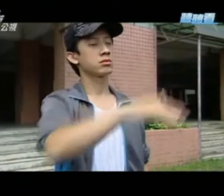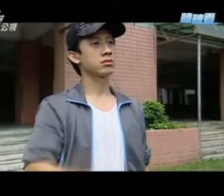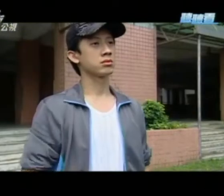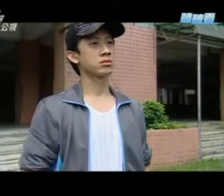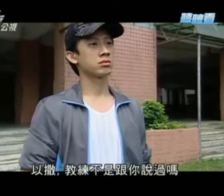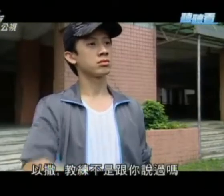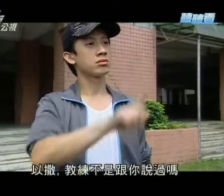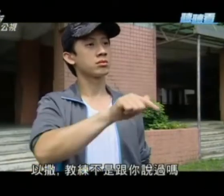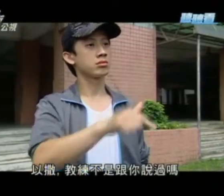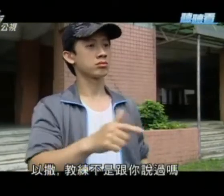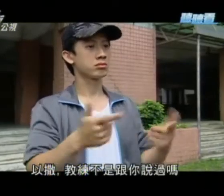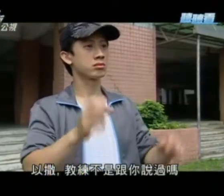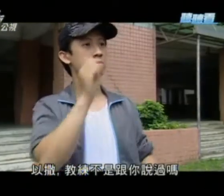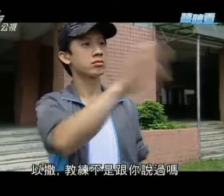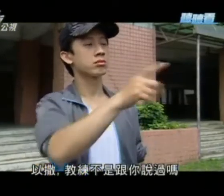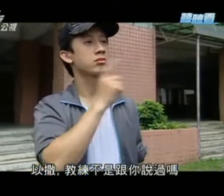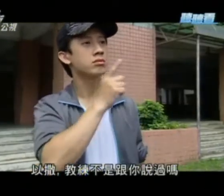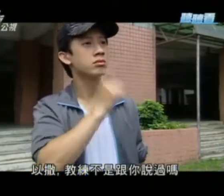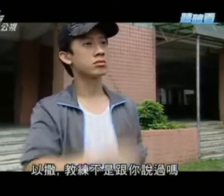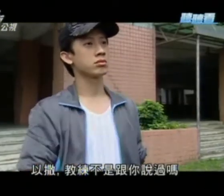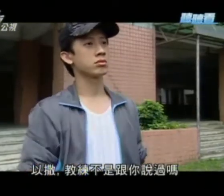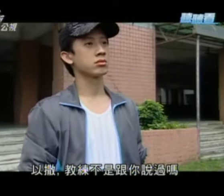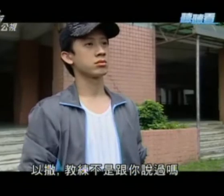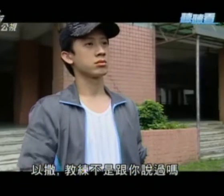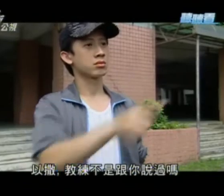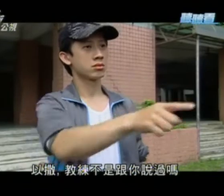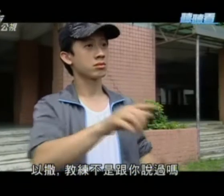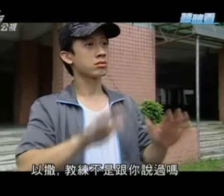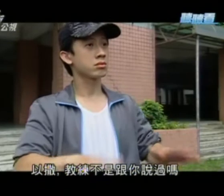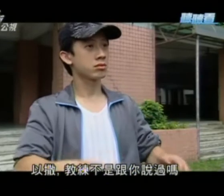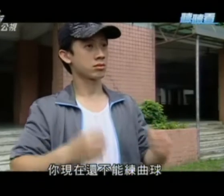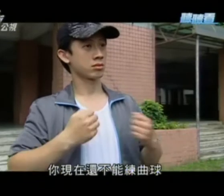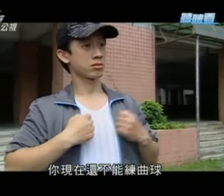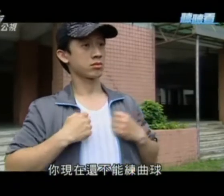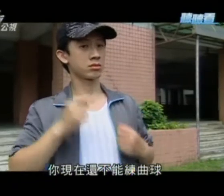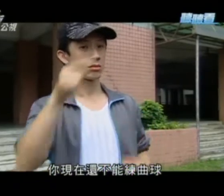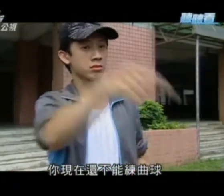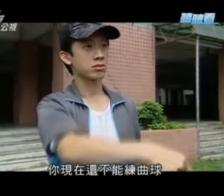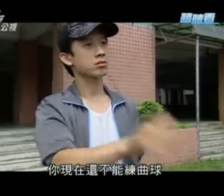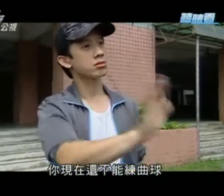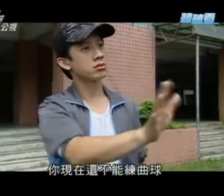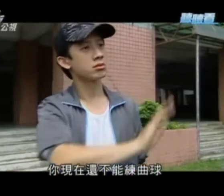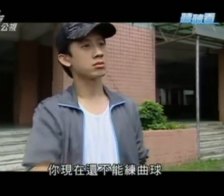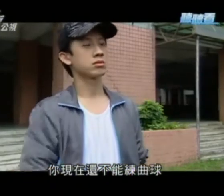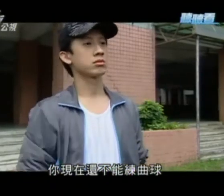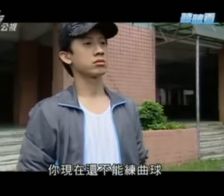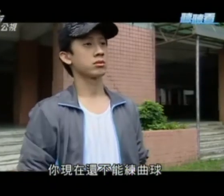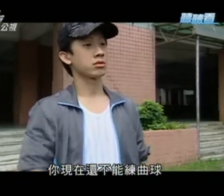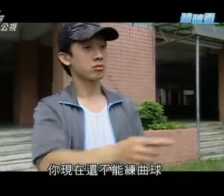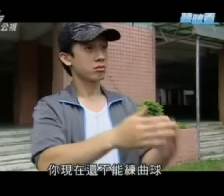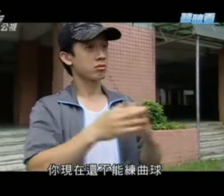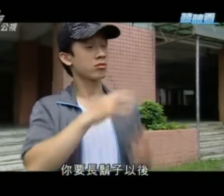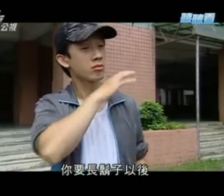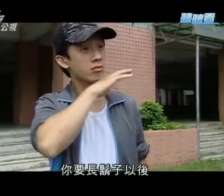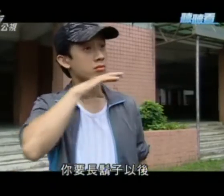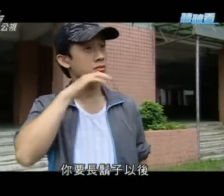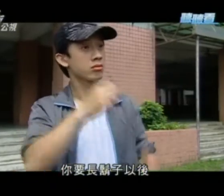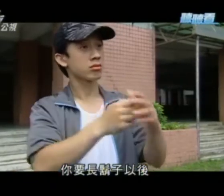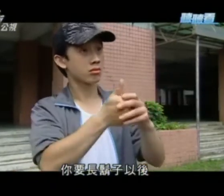伊萨，教练不是跟你说过吗？你现在还不能练曲球，你要长胡子